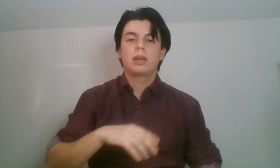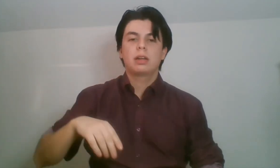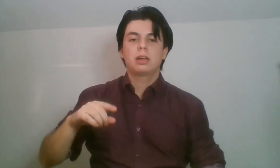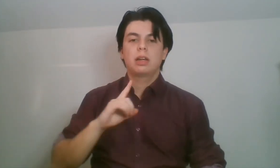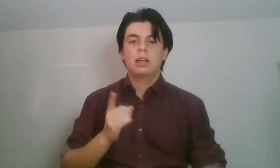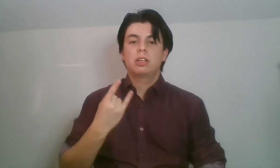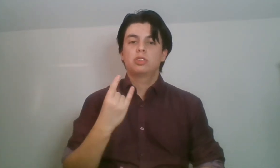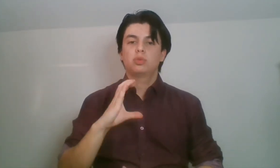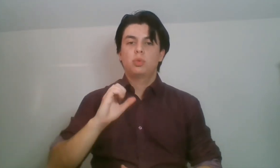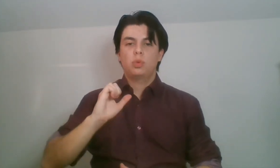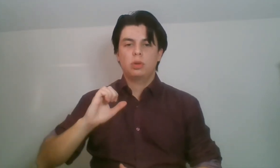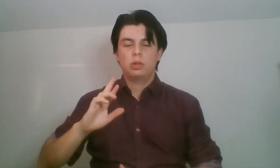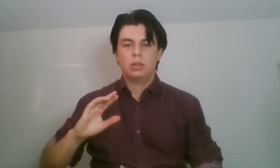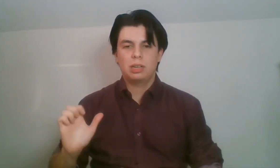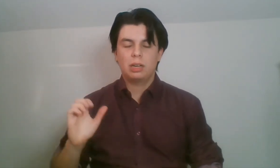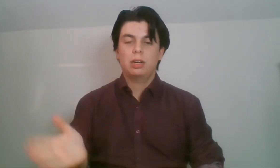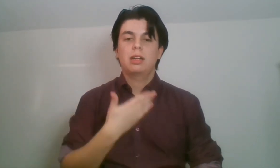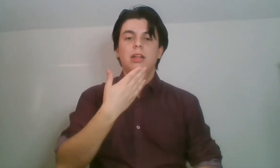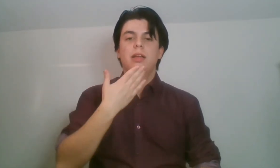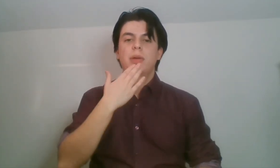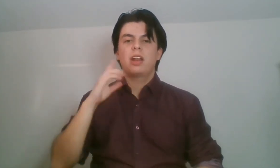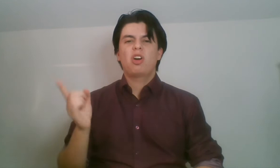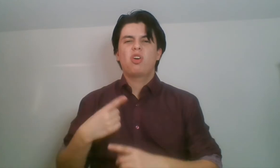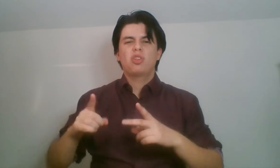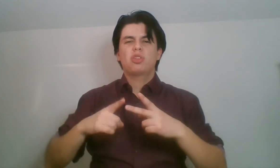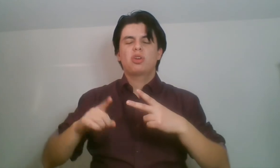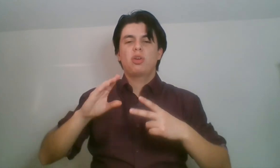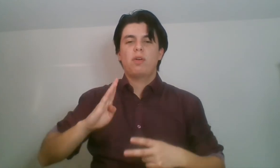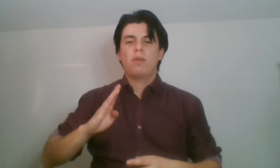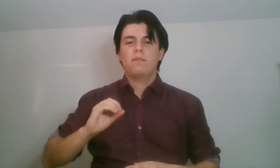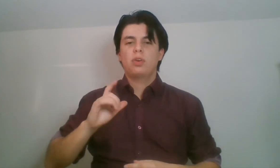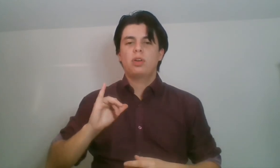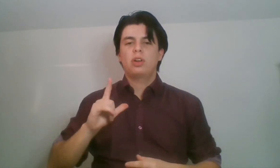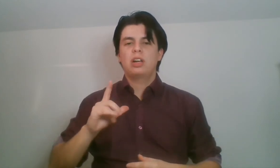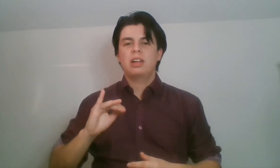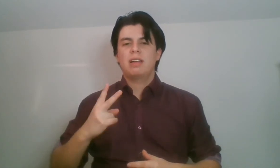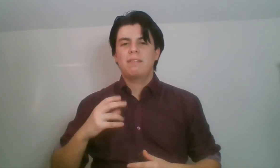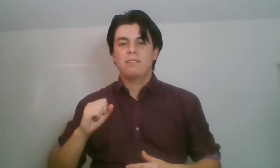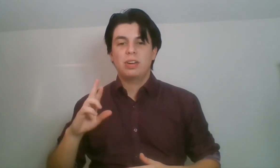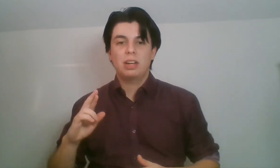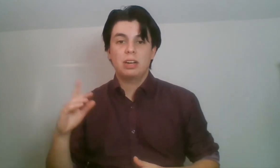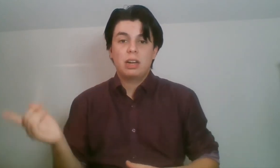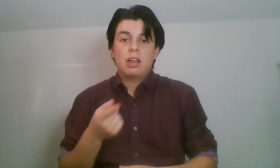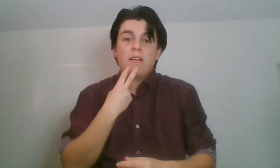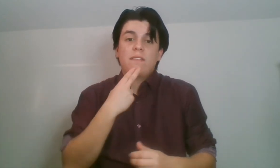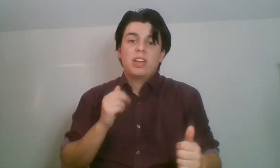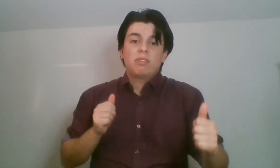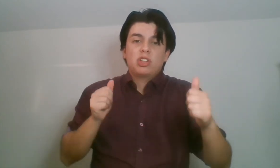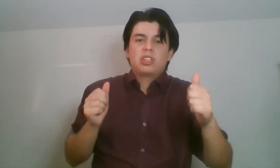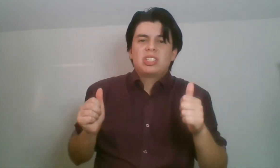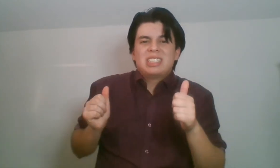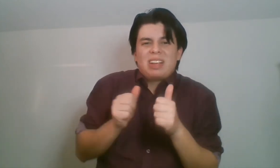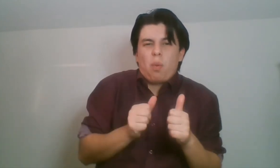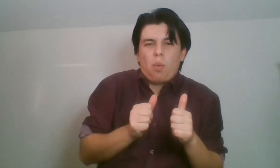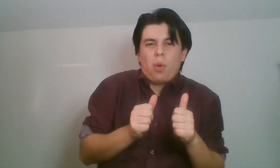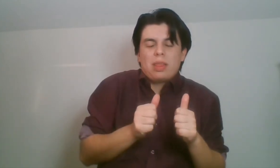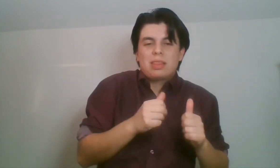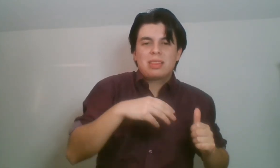Perú, a don Ambrosio O'Higgins, en gran tamaño, a Sucre, Bolívar, etcétera, etcétera. Y por